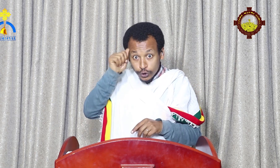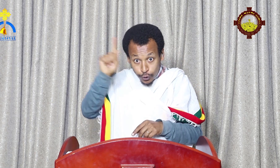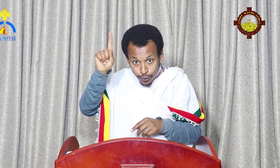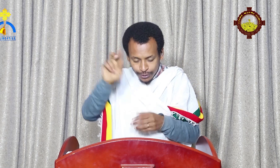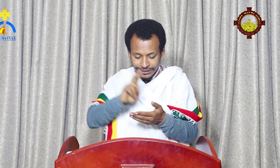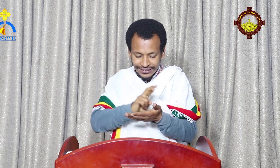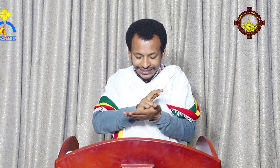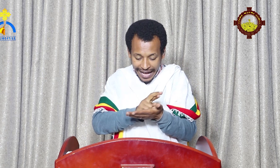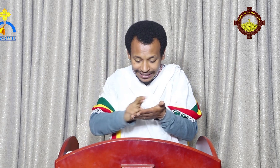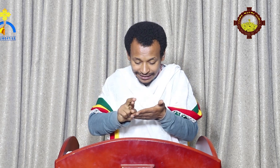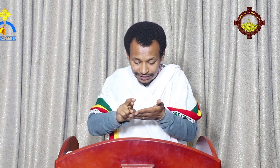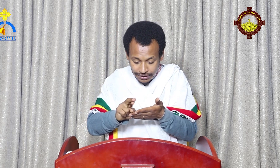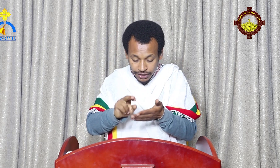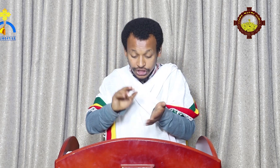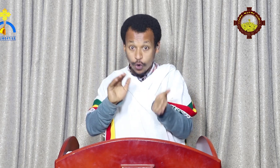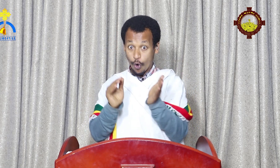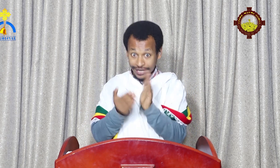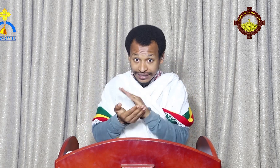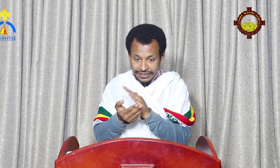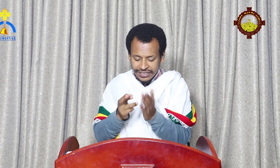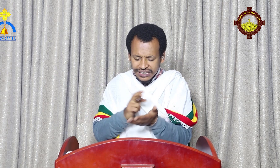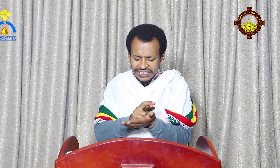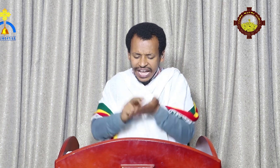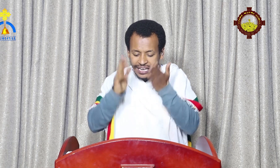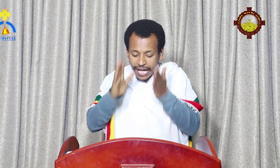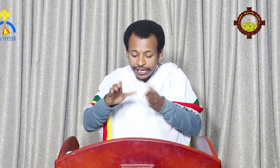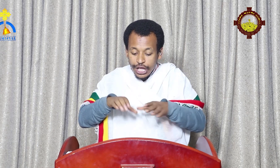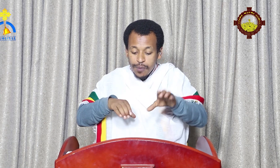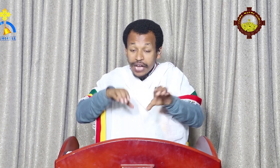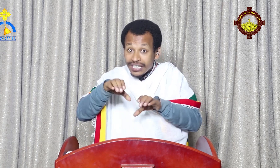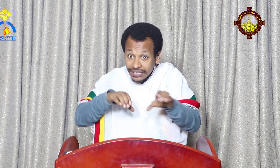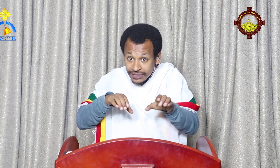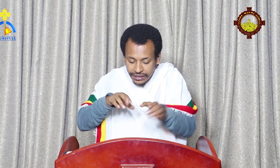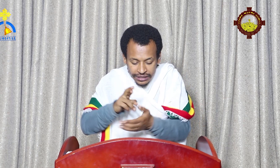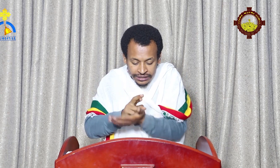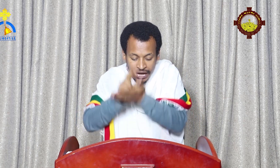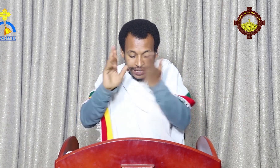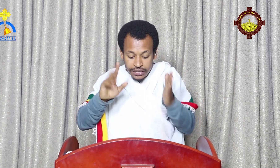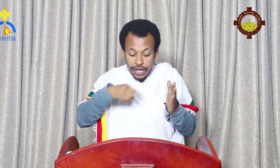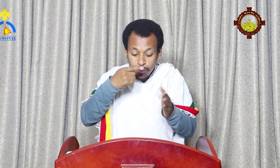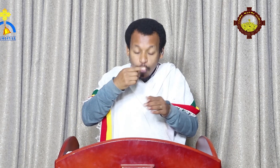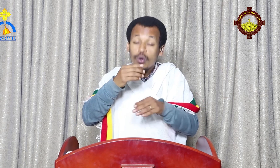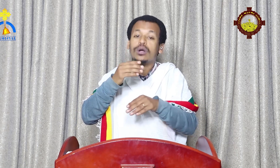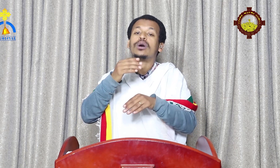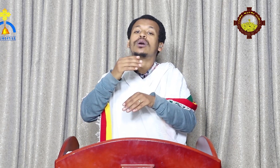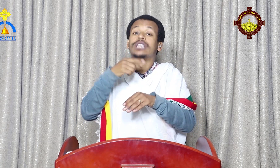እሱ ሳድቅ እንደሆነ ታድጋን የሚያድርግ ታድቅ